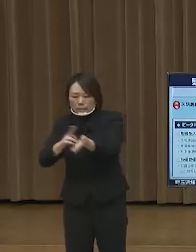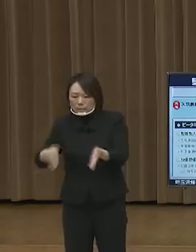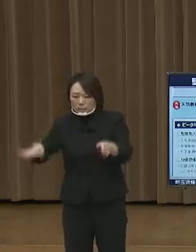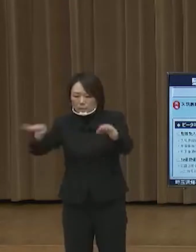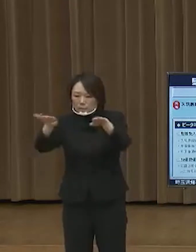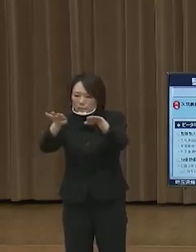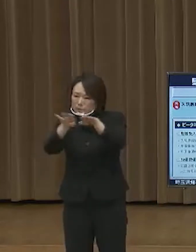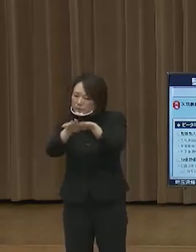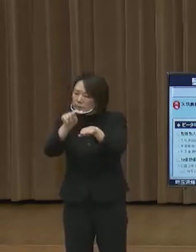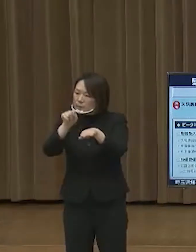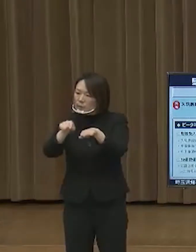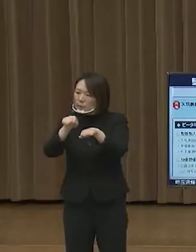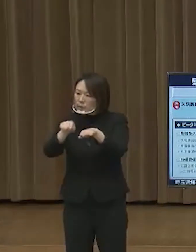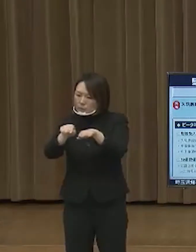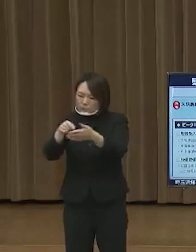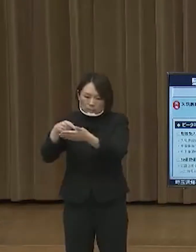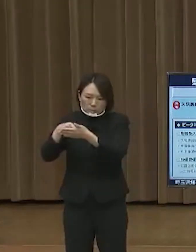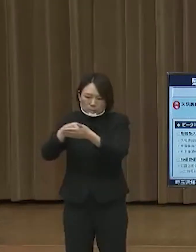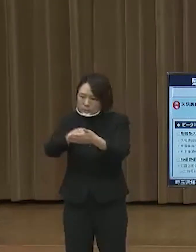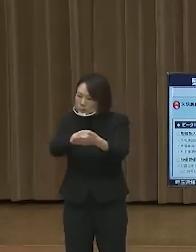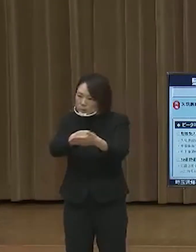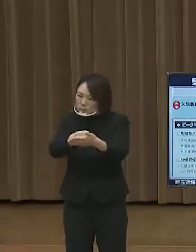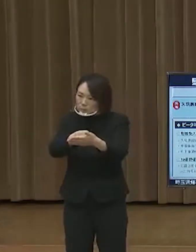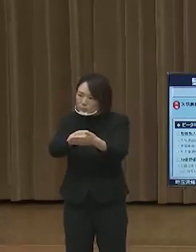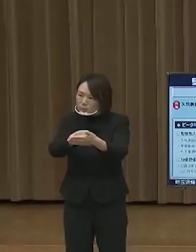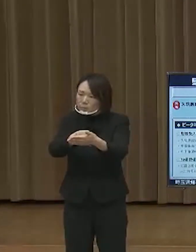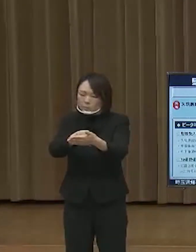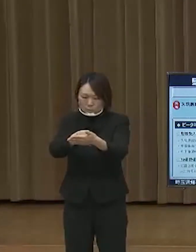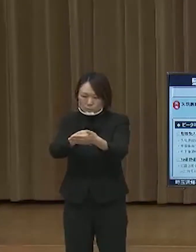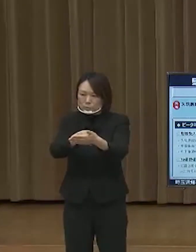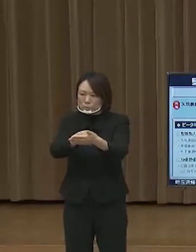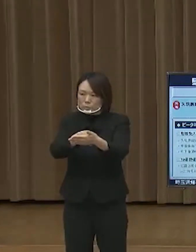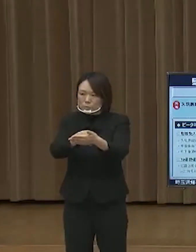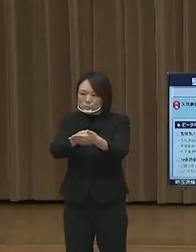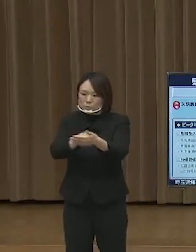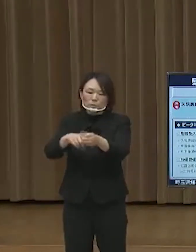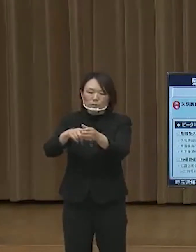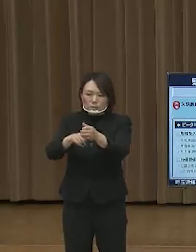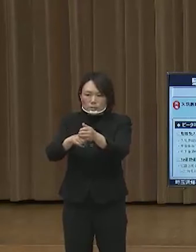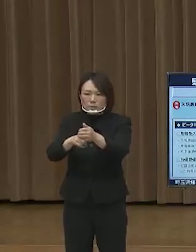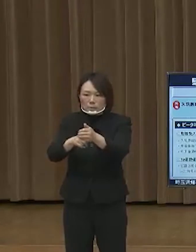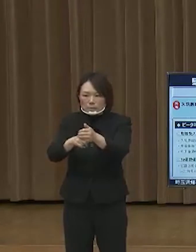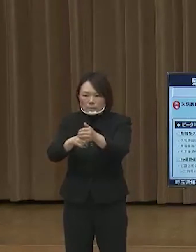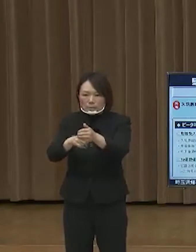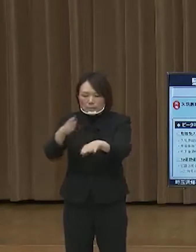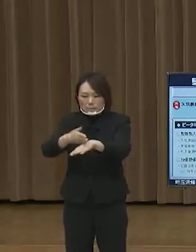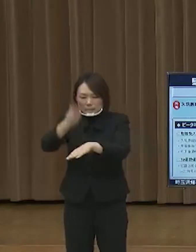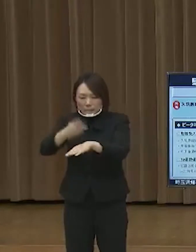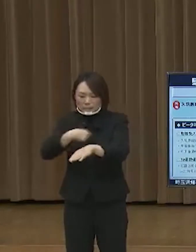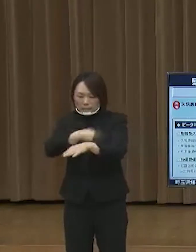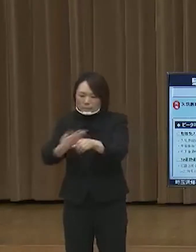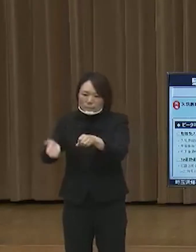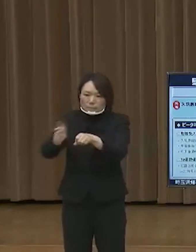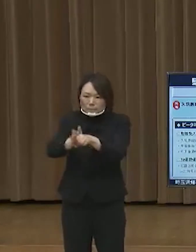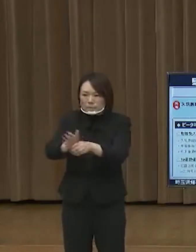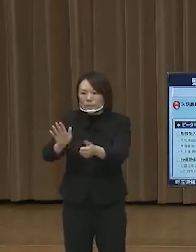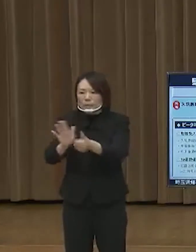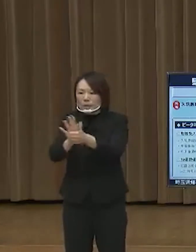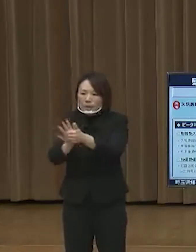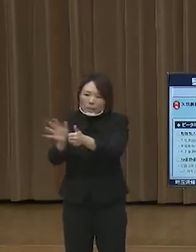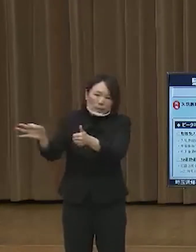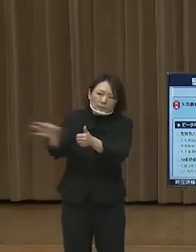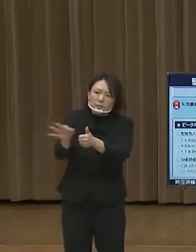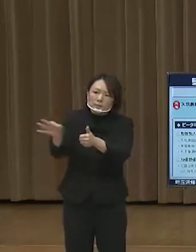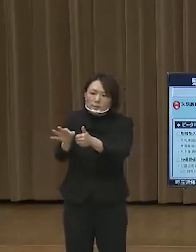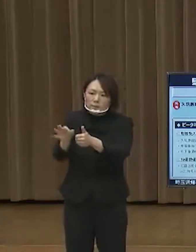力に応えなければいけないと考え一部赤字保証を検討しているということですが埼玉県としてはそうい